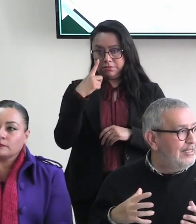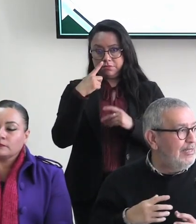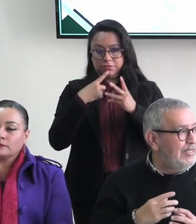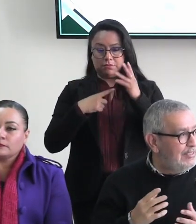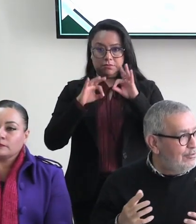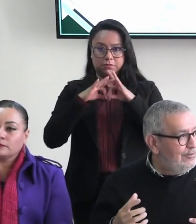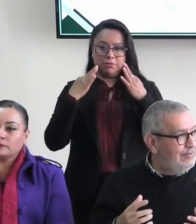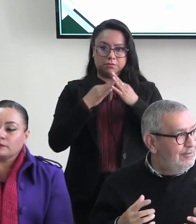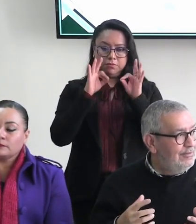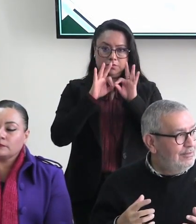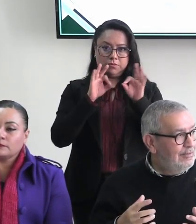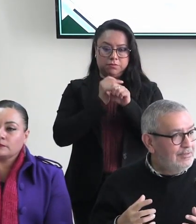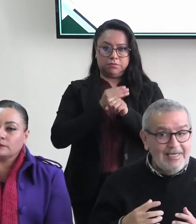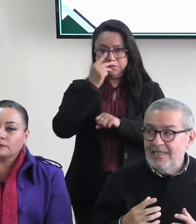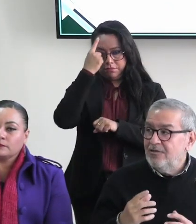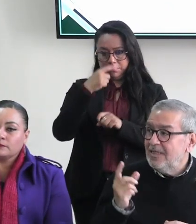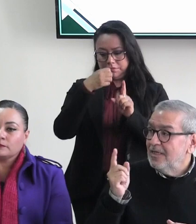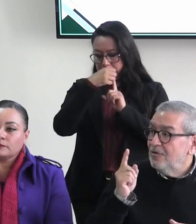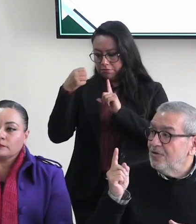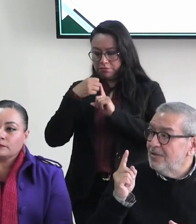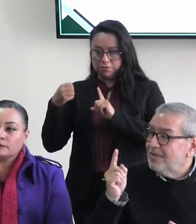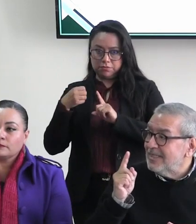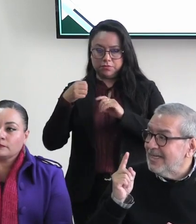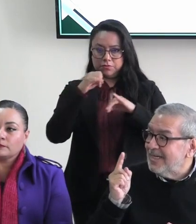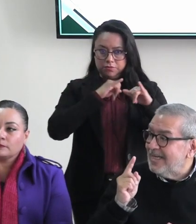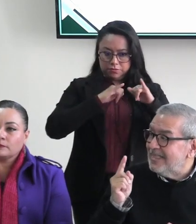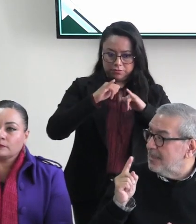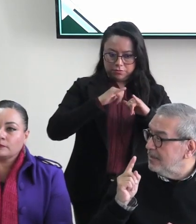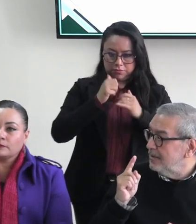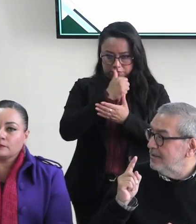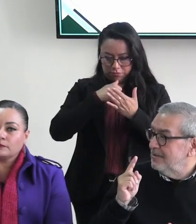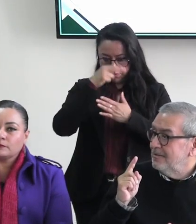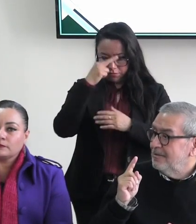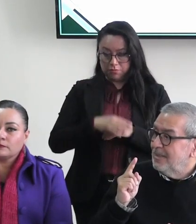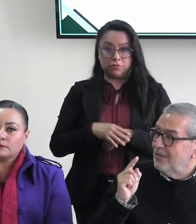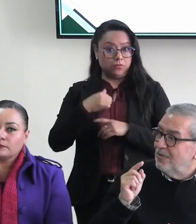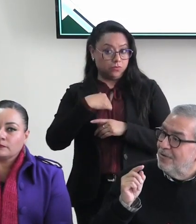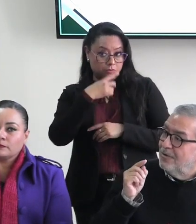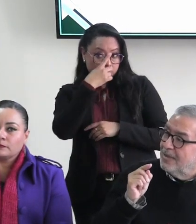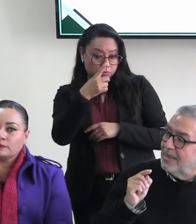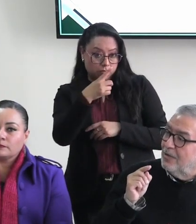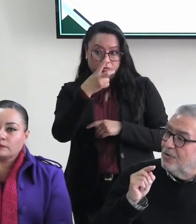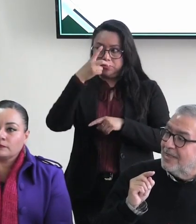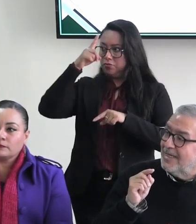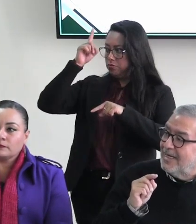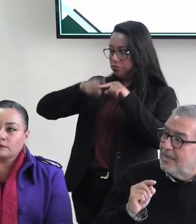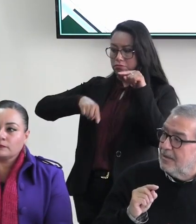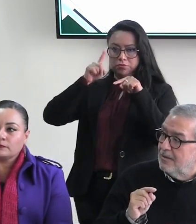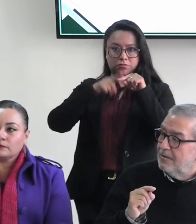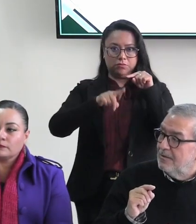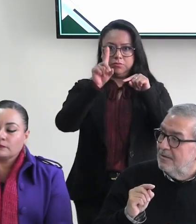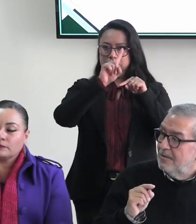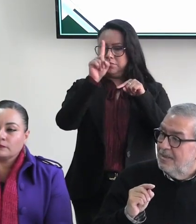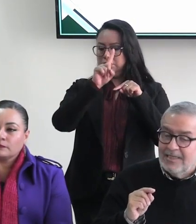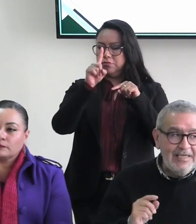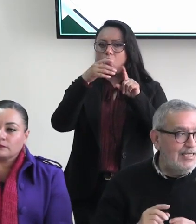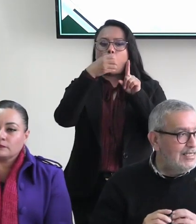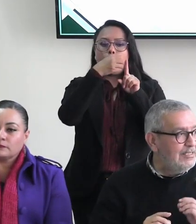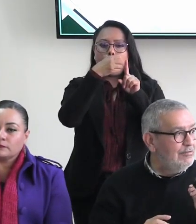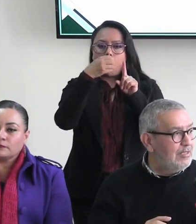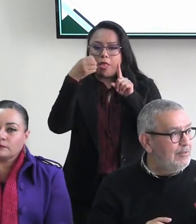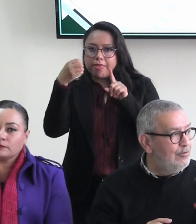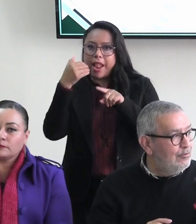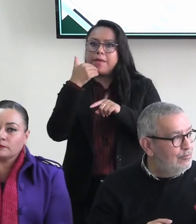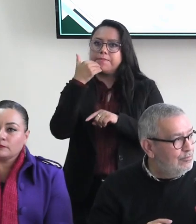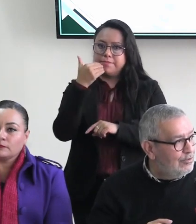el reordenamiento de la ciudad. No digo quitar a nadie, digo reordenar. Y tiene